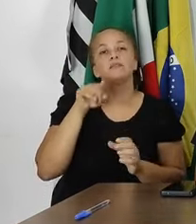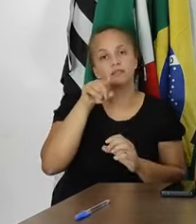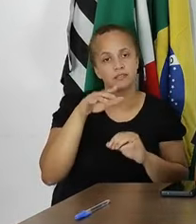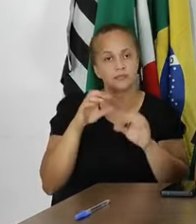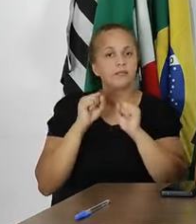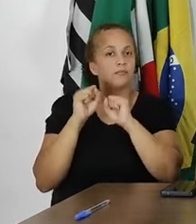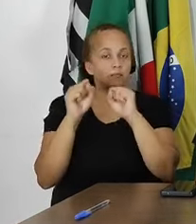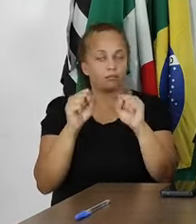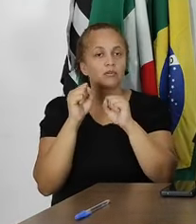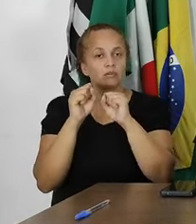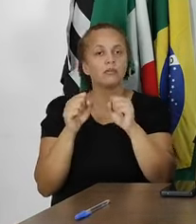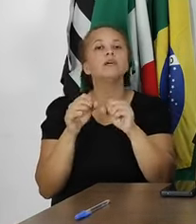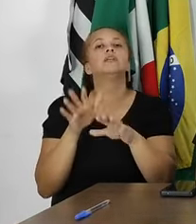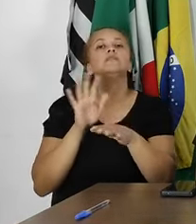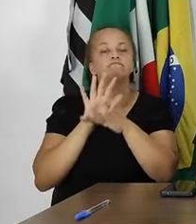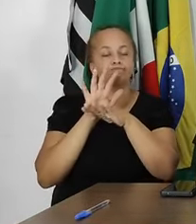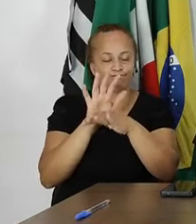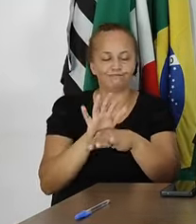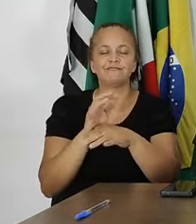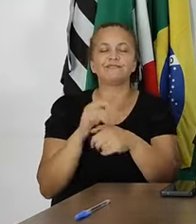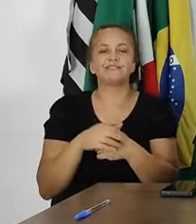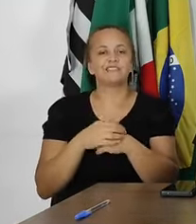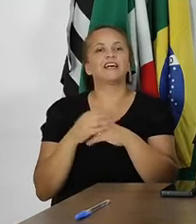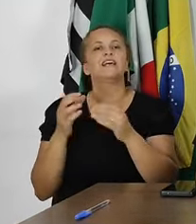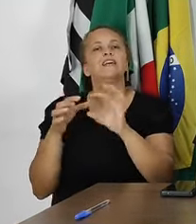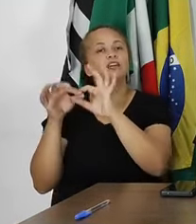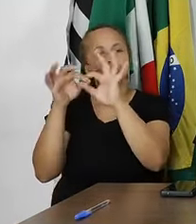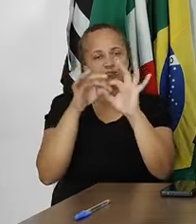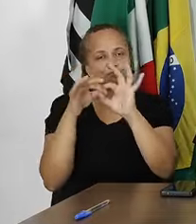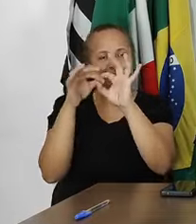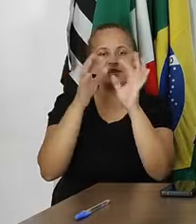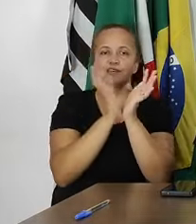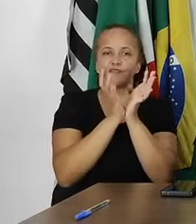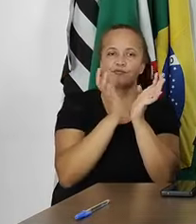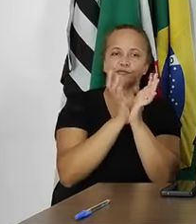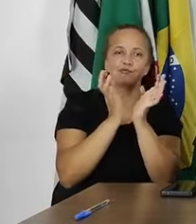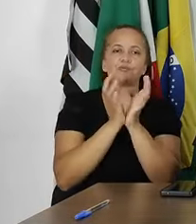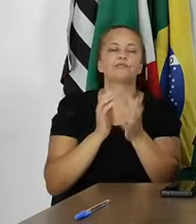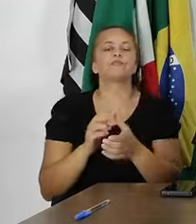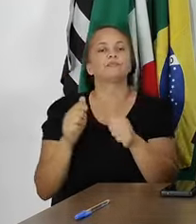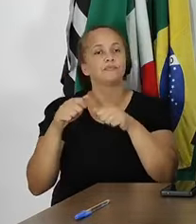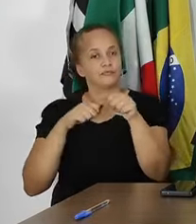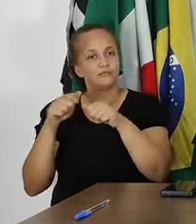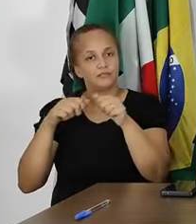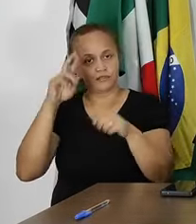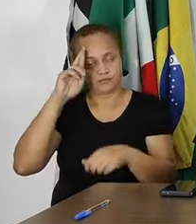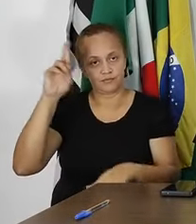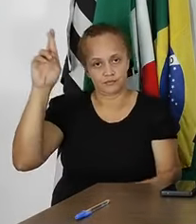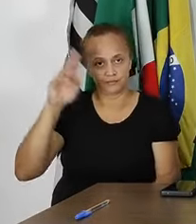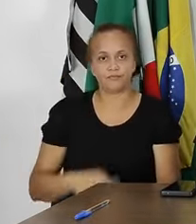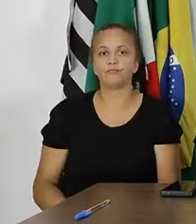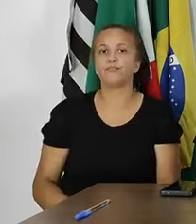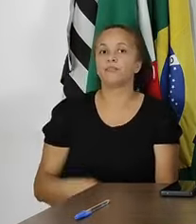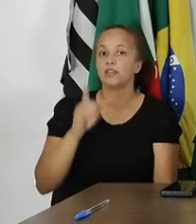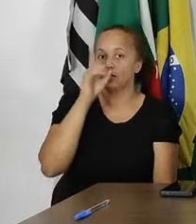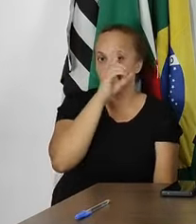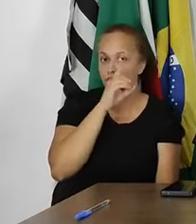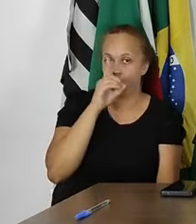com o André para você fazer parte disso, né, e servir ao Senhor lá juntamente com esses irmãos. Aos domingos nós